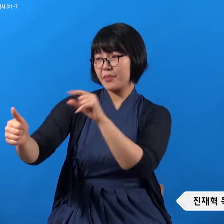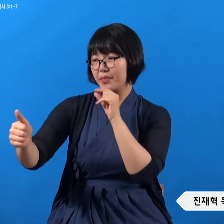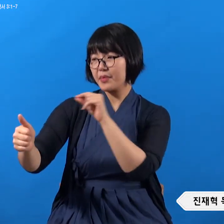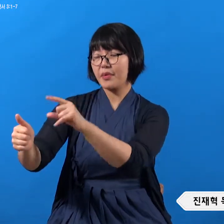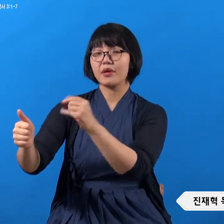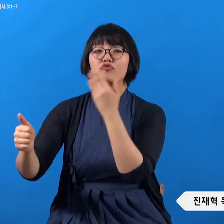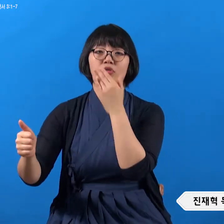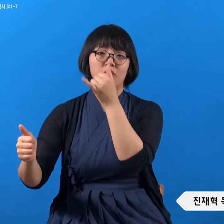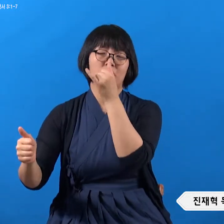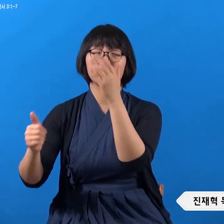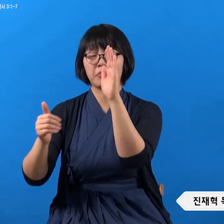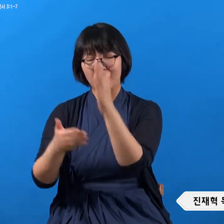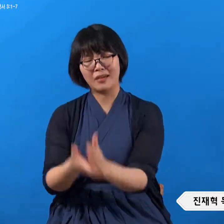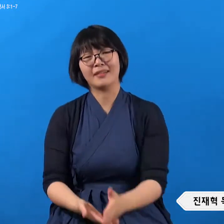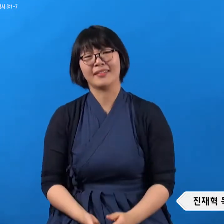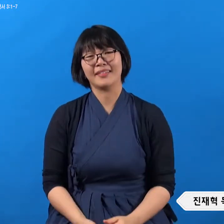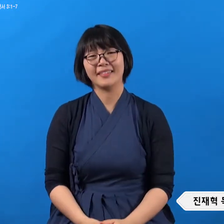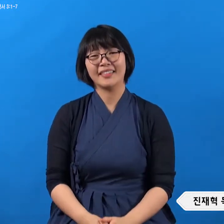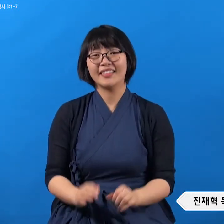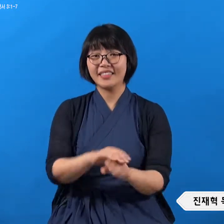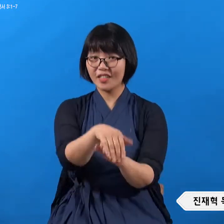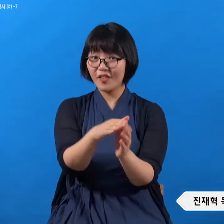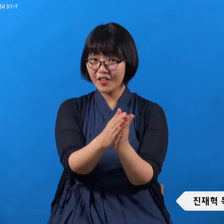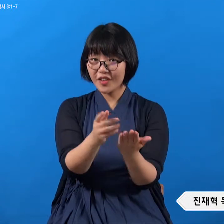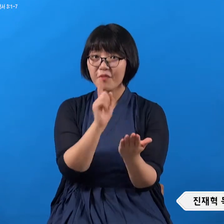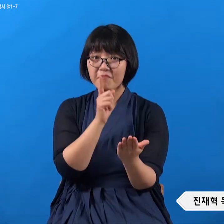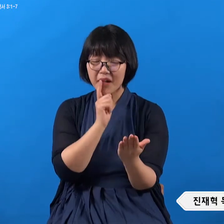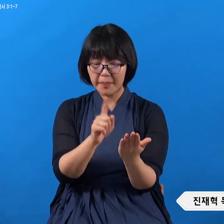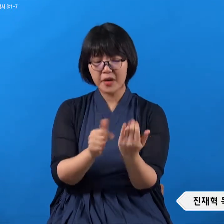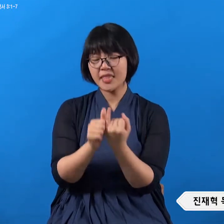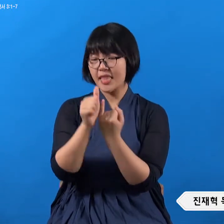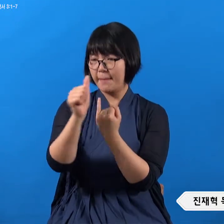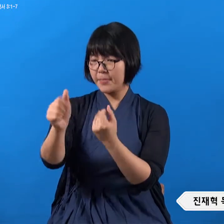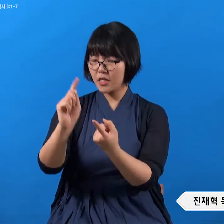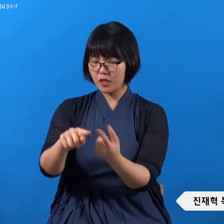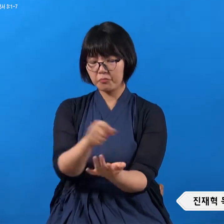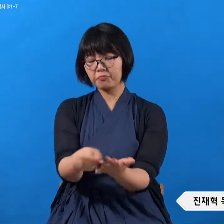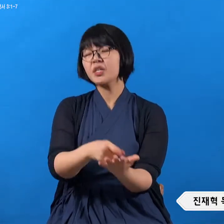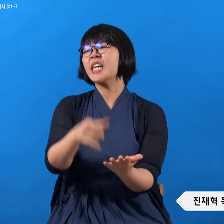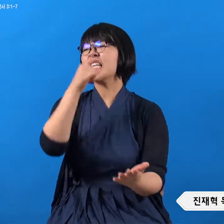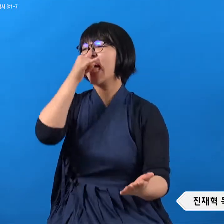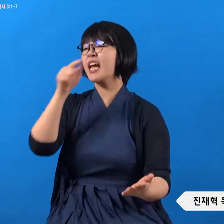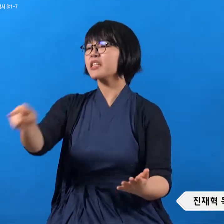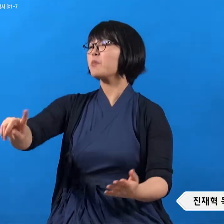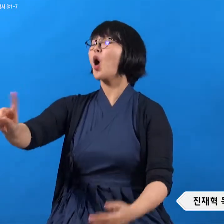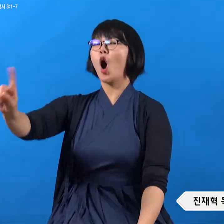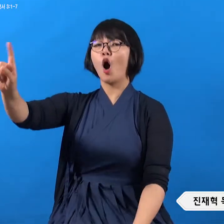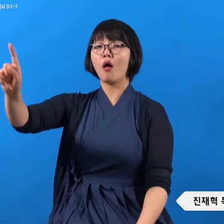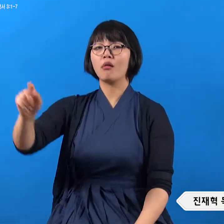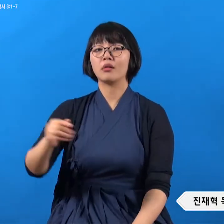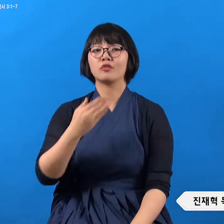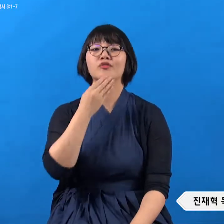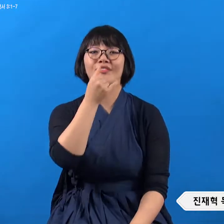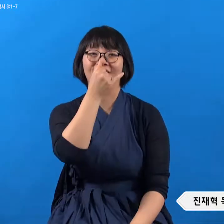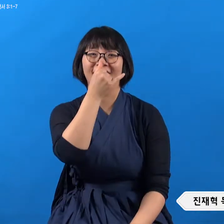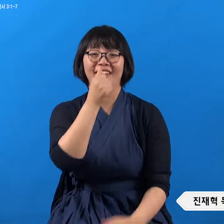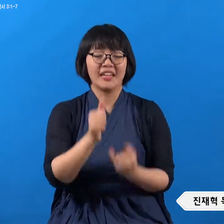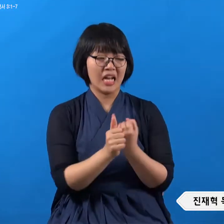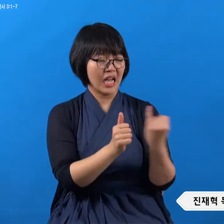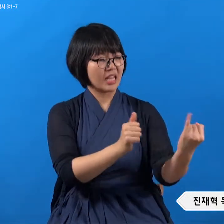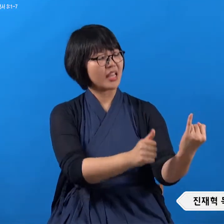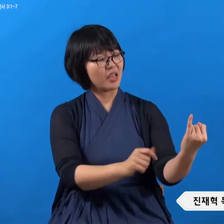됩니다. 남편에 대해서 이렇게 이야기했는데 당신 왜 그러냐고, 아내는 성경이 이렇게